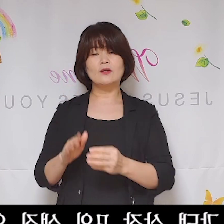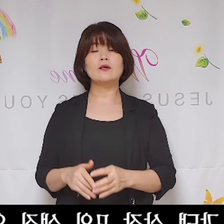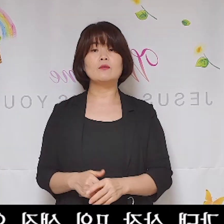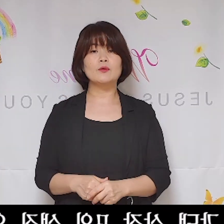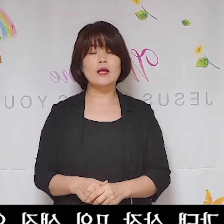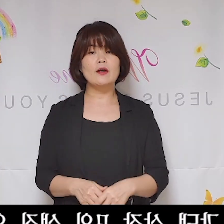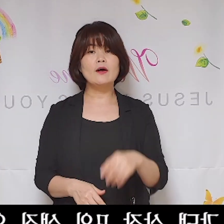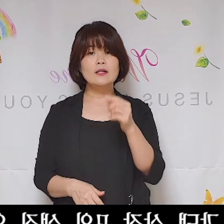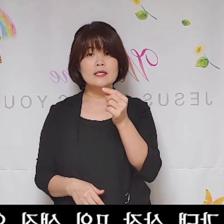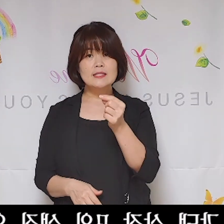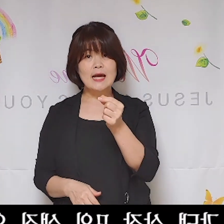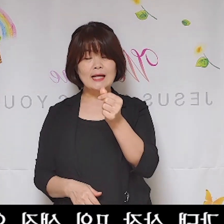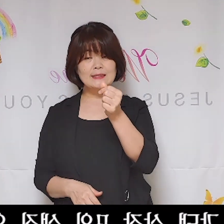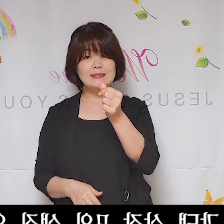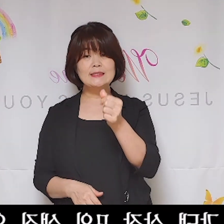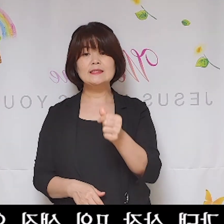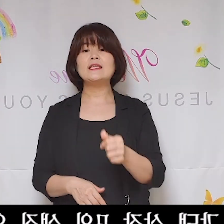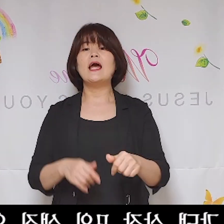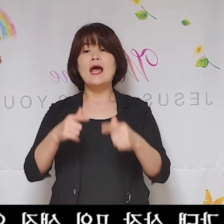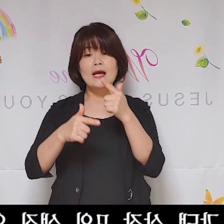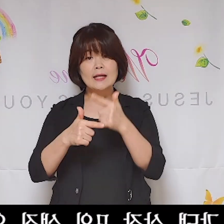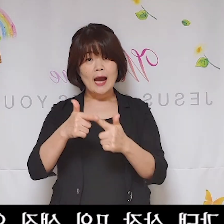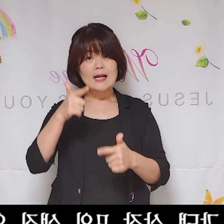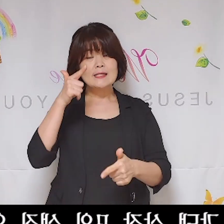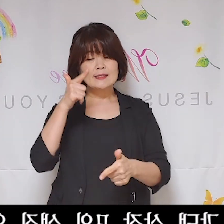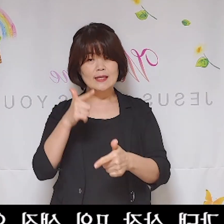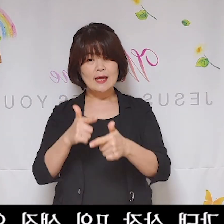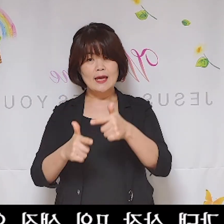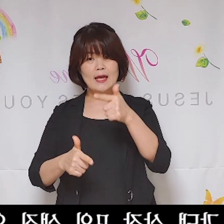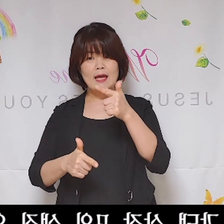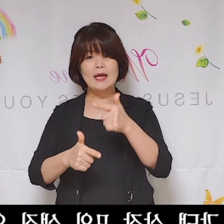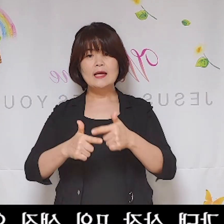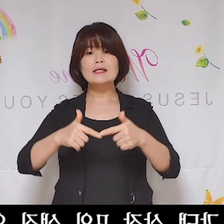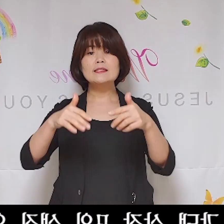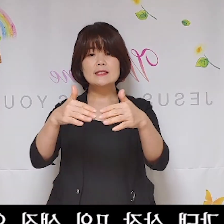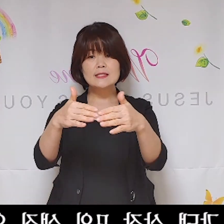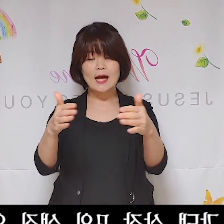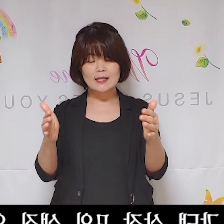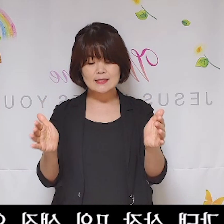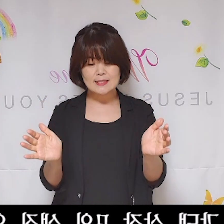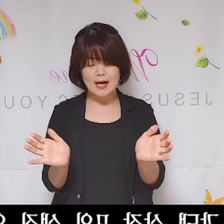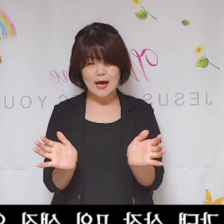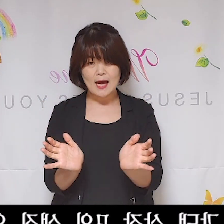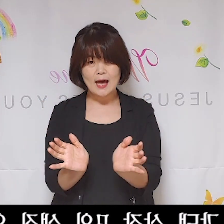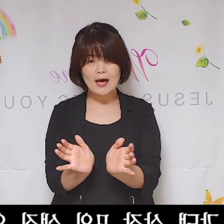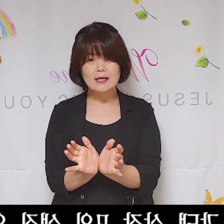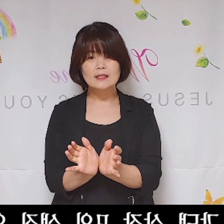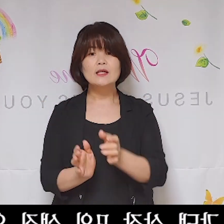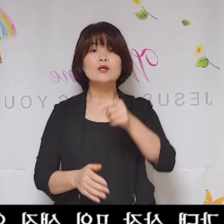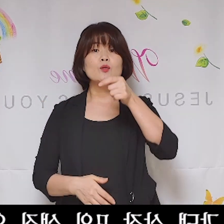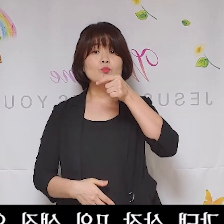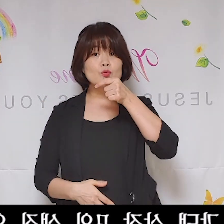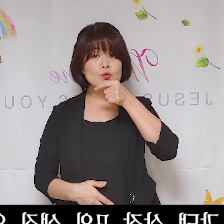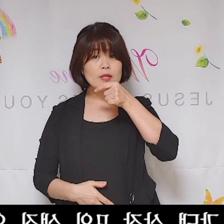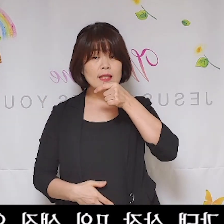연결해 볼게요. 작은 갈대 상자